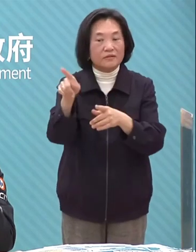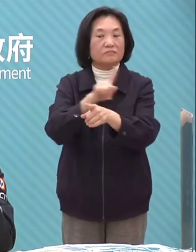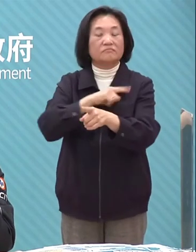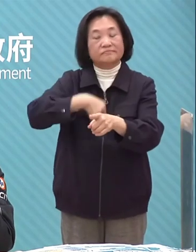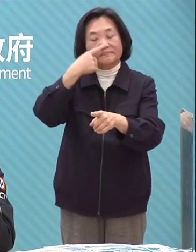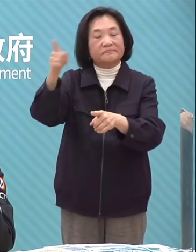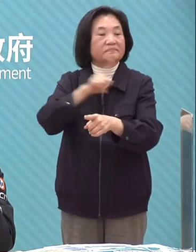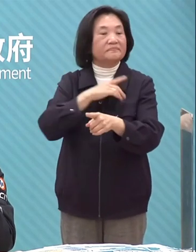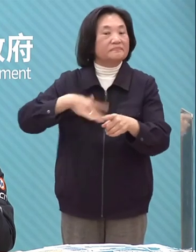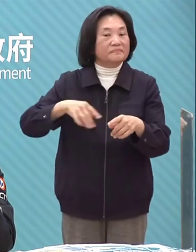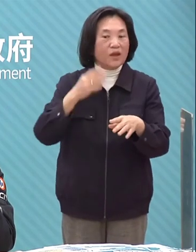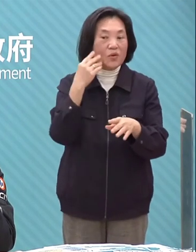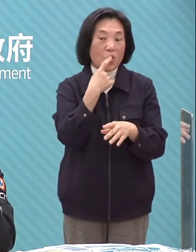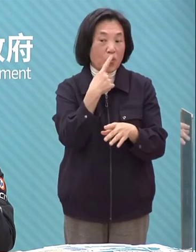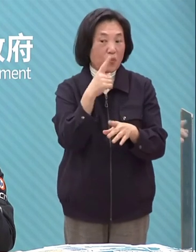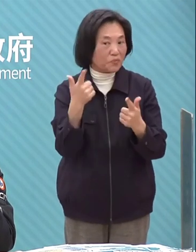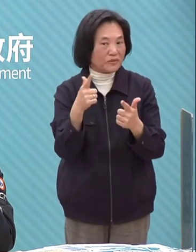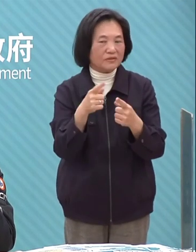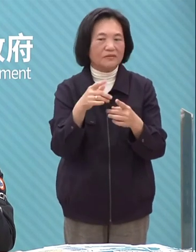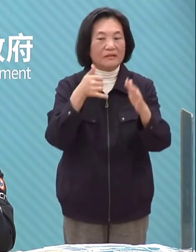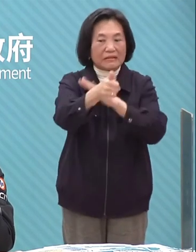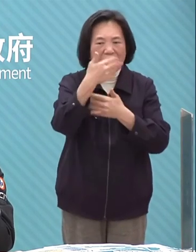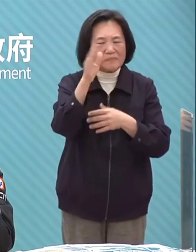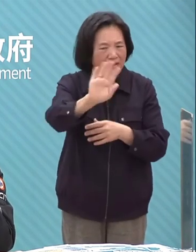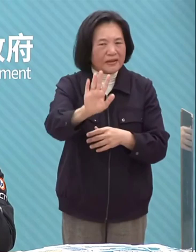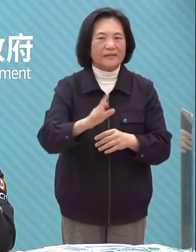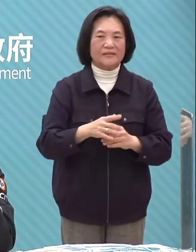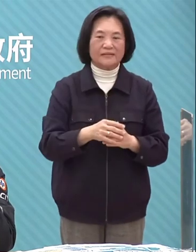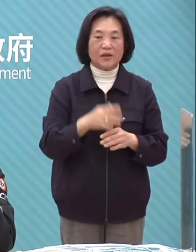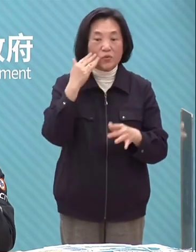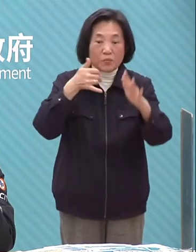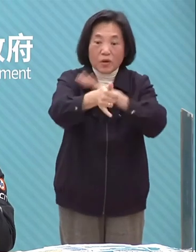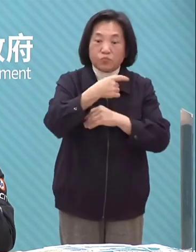数，如果你不是绿灯的，先不要去内用，那